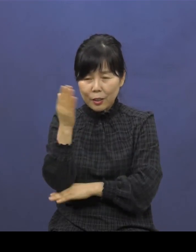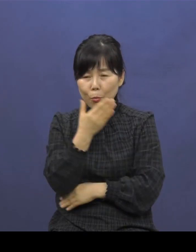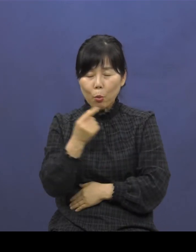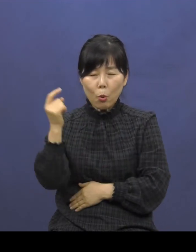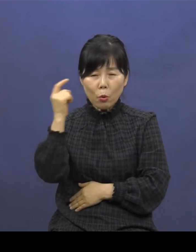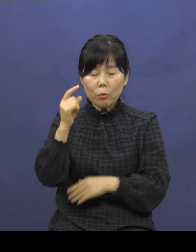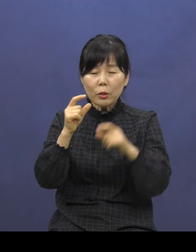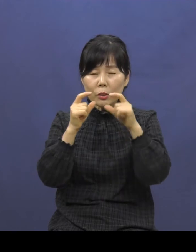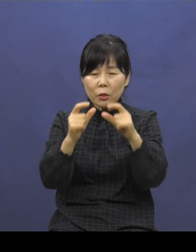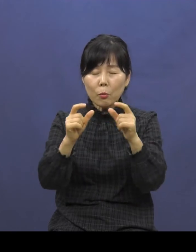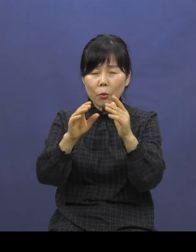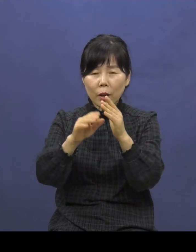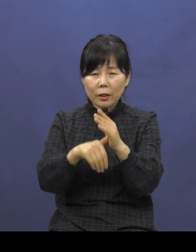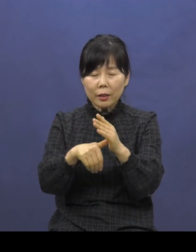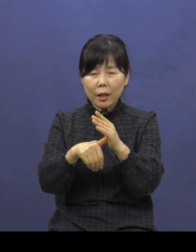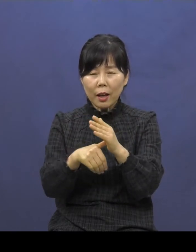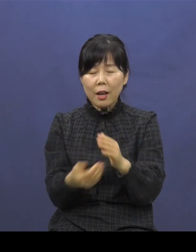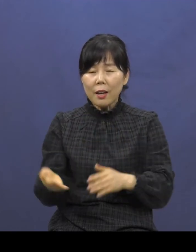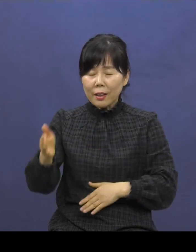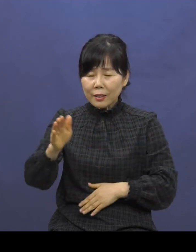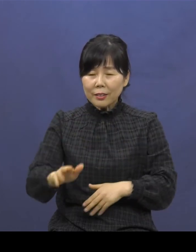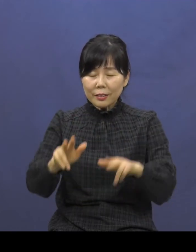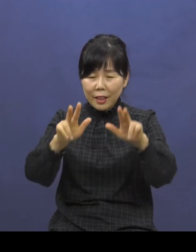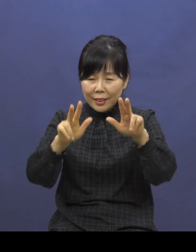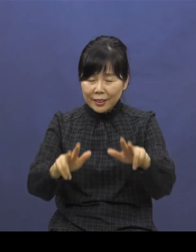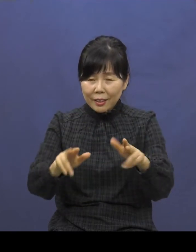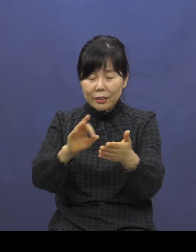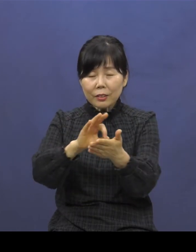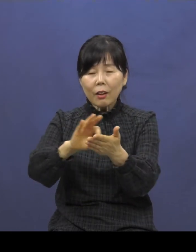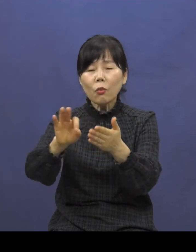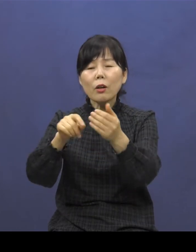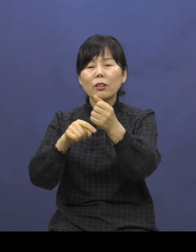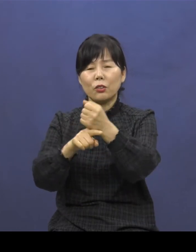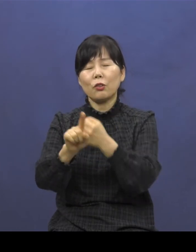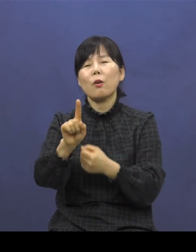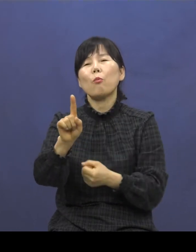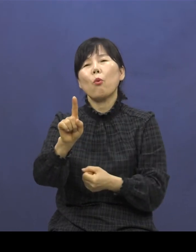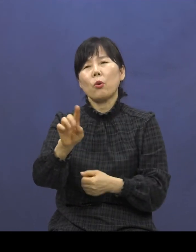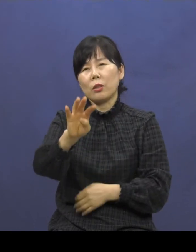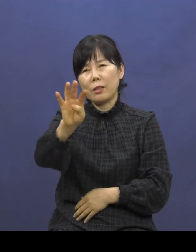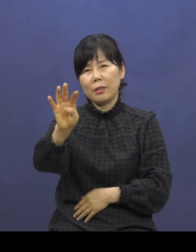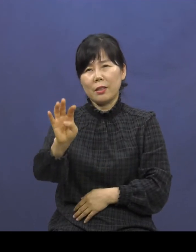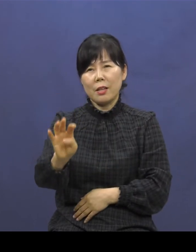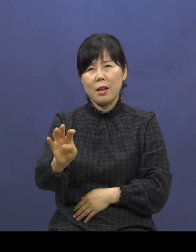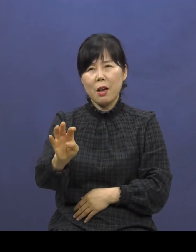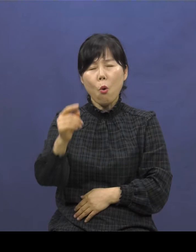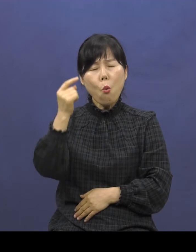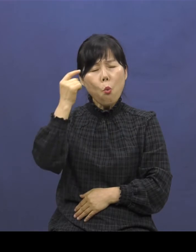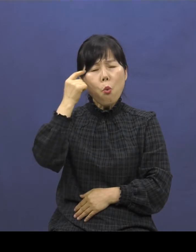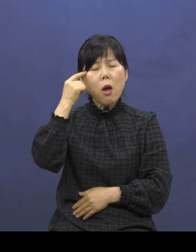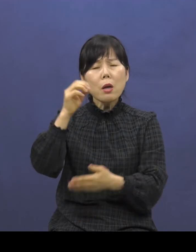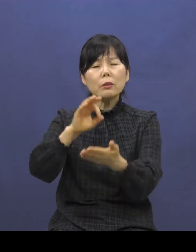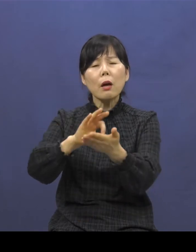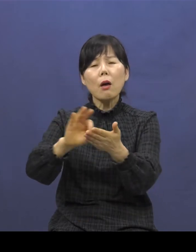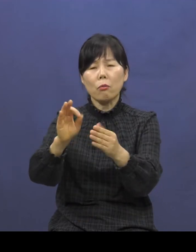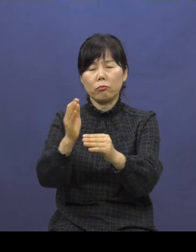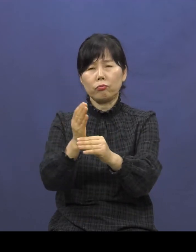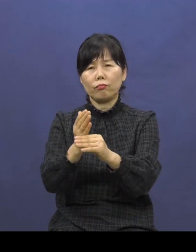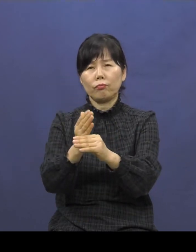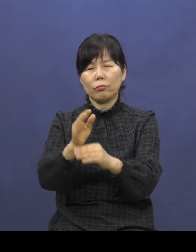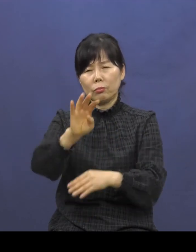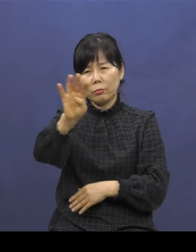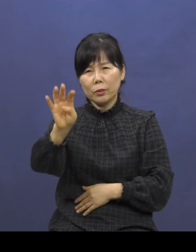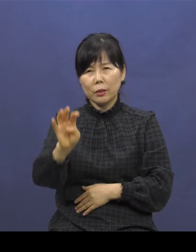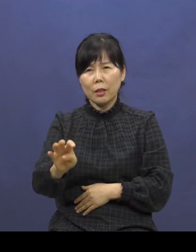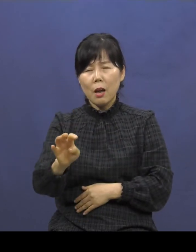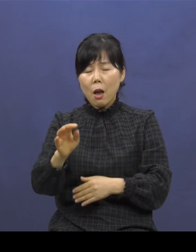그 복음을 선포하면서 성경이 but now를 사용하는 이유가 뭐냐? 왜 그걸 사용하고